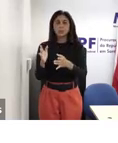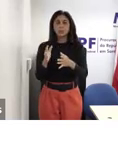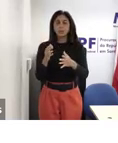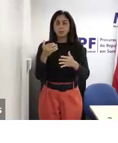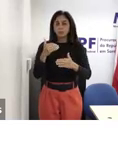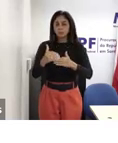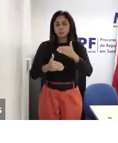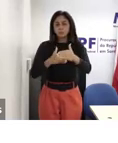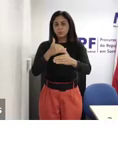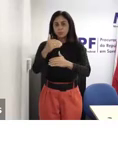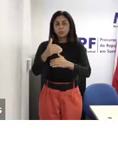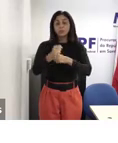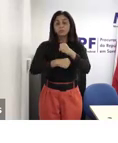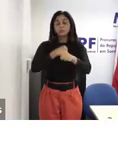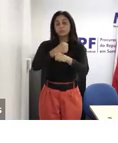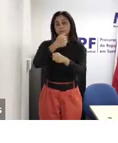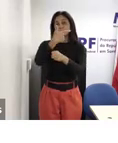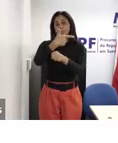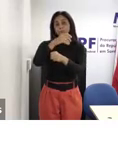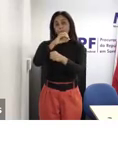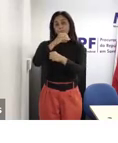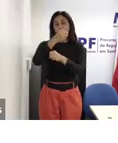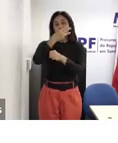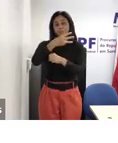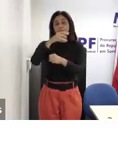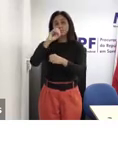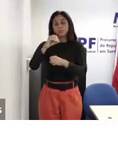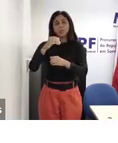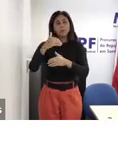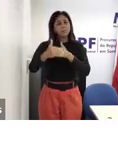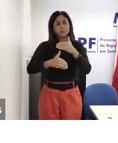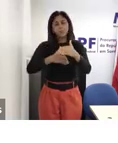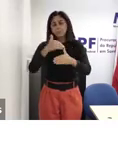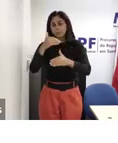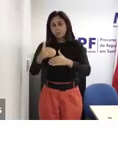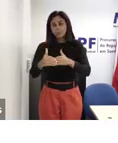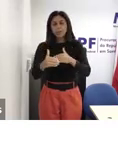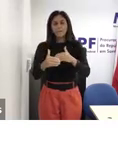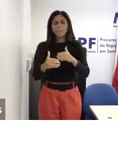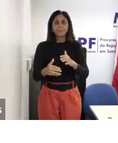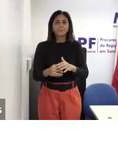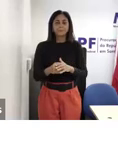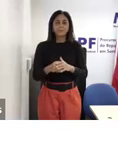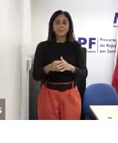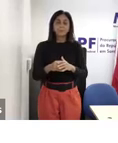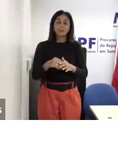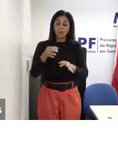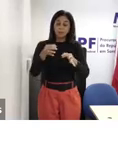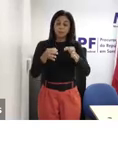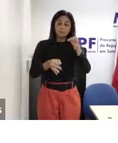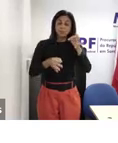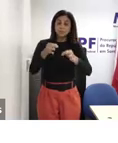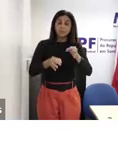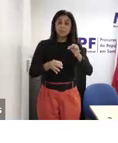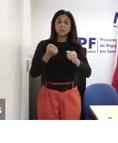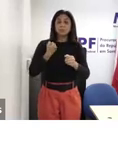2030 e tem esse objetivo 16 que é o objetivo pertinente à justiça a acesso à justiça